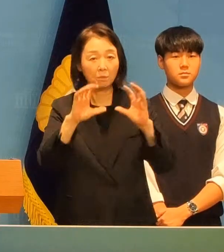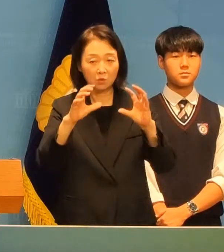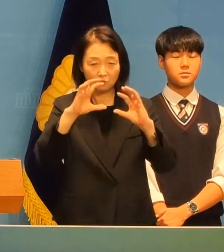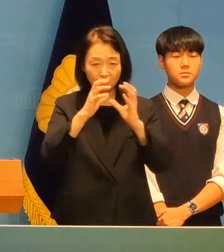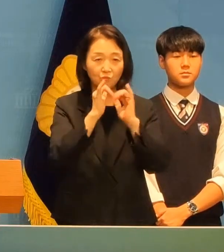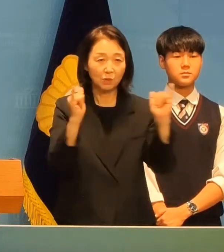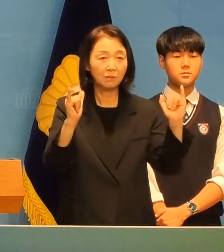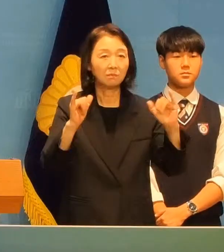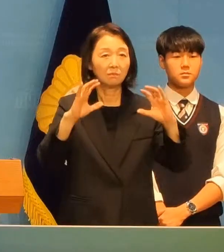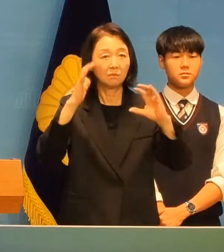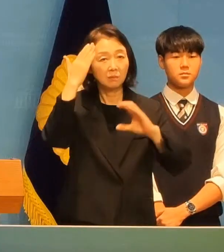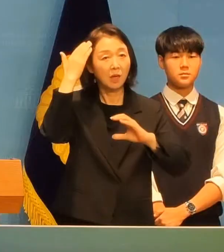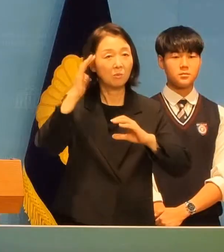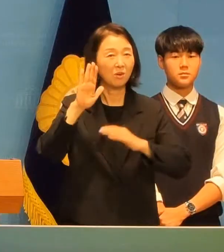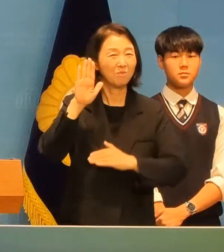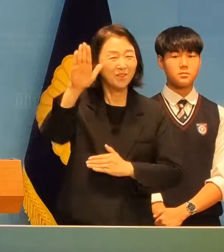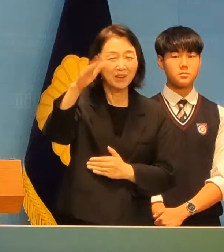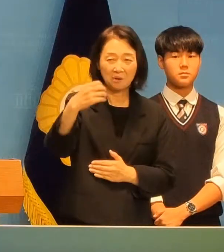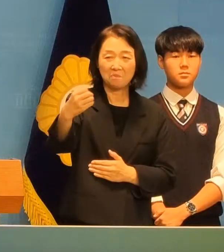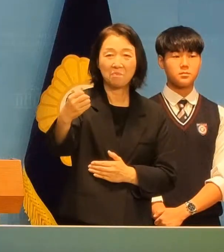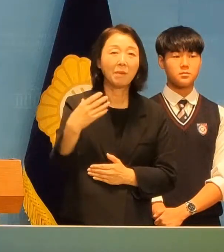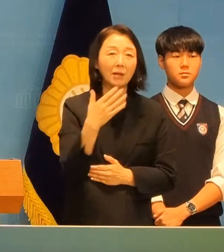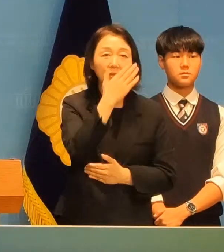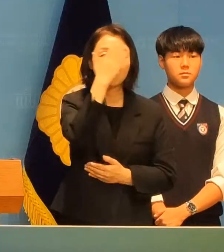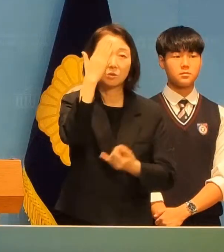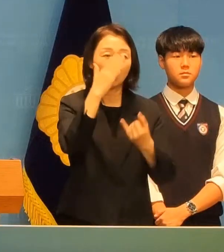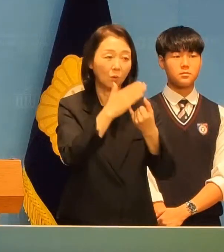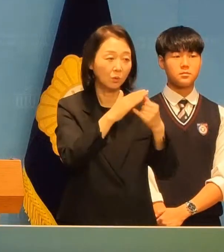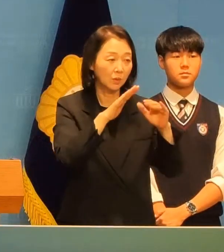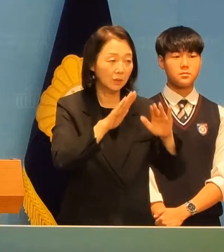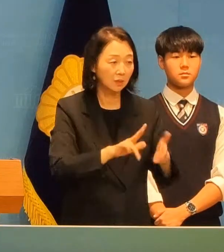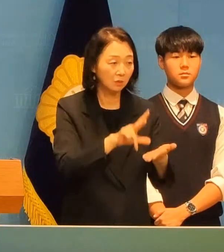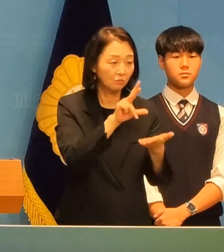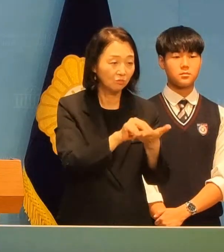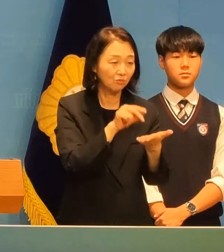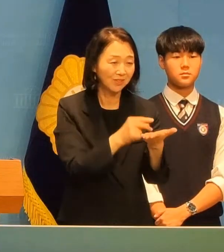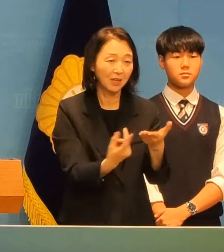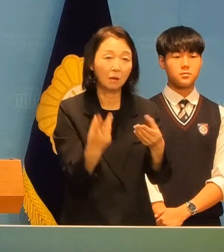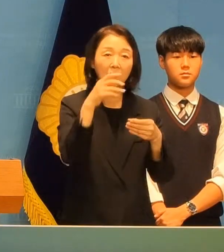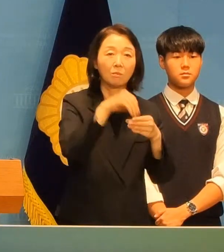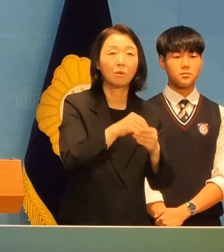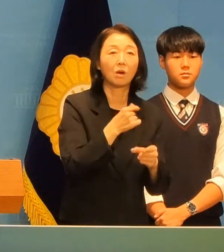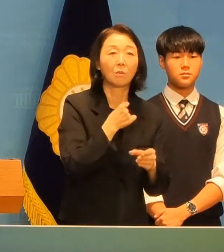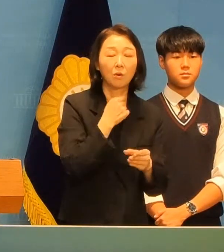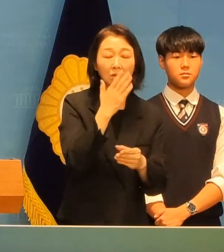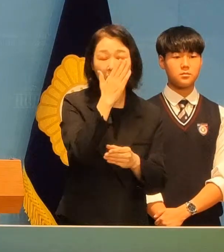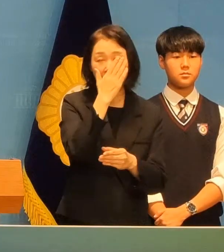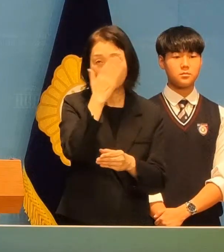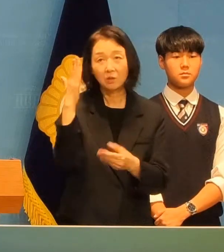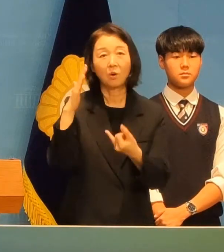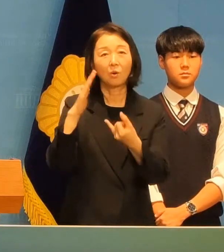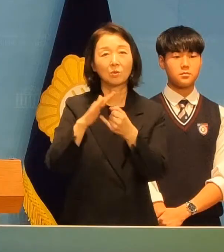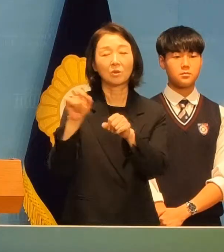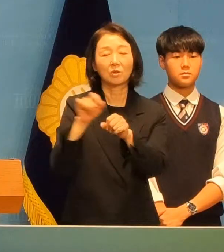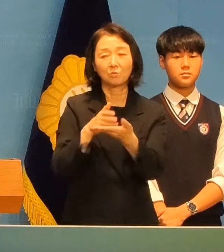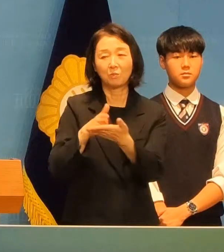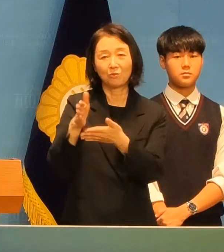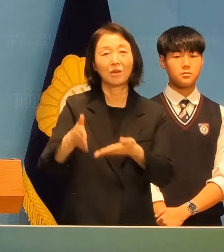국민이자 대한민국의 미래라고 불리는 청소년이 직면한 의제를 담아내고자 청소년 특별분과를